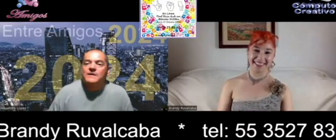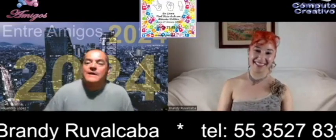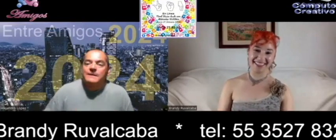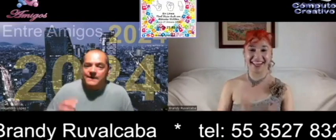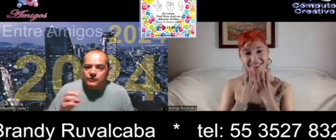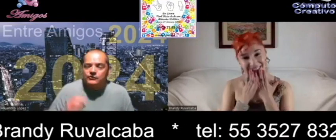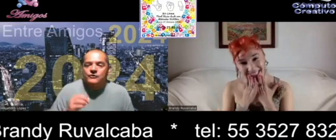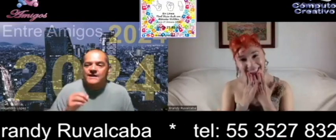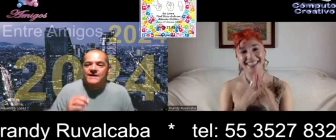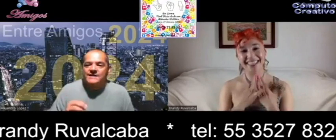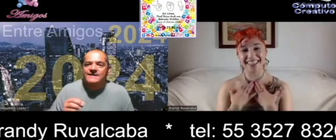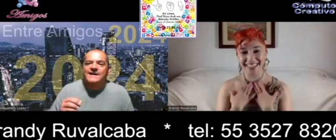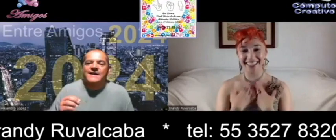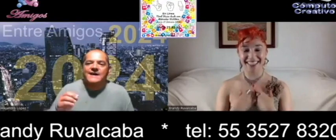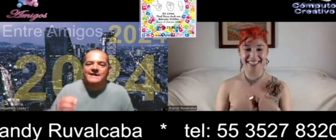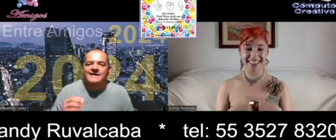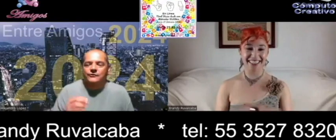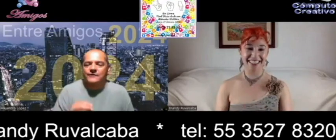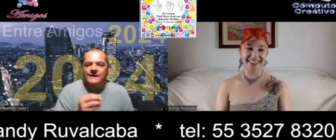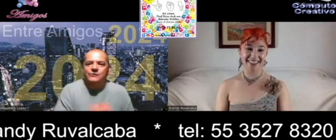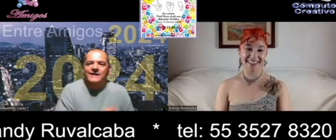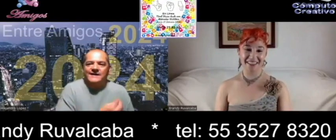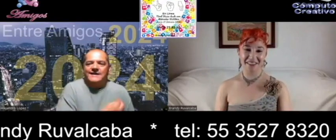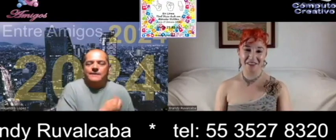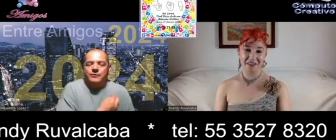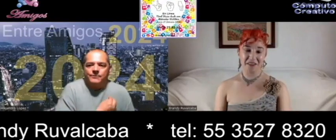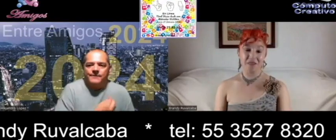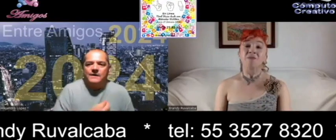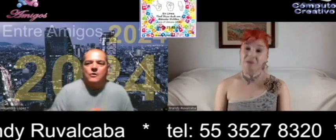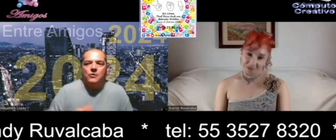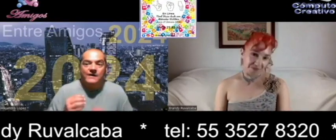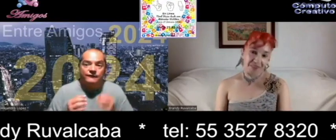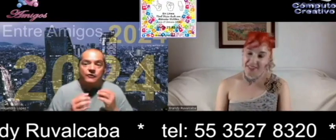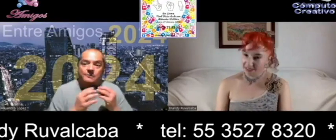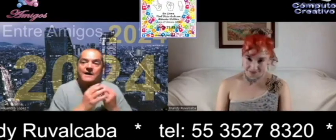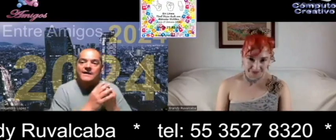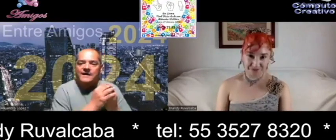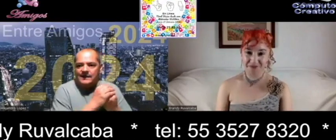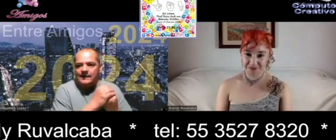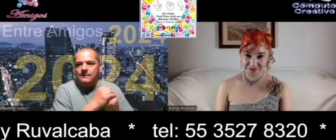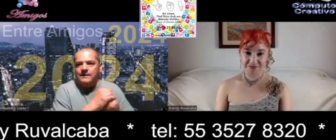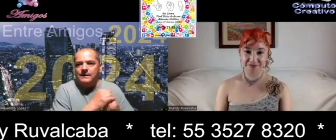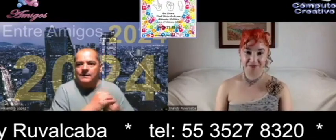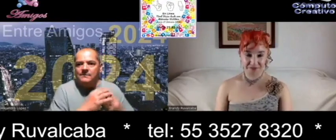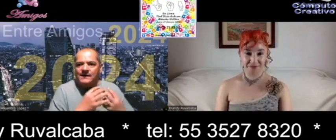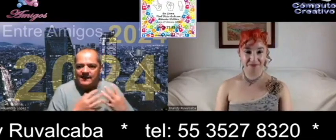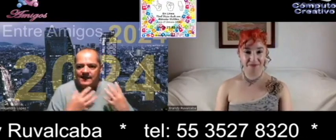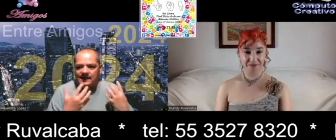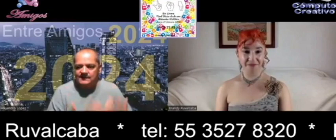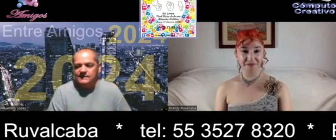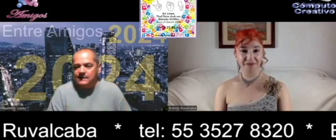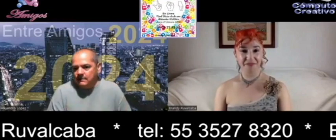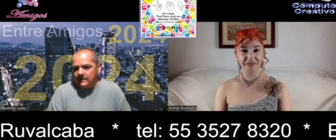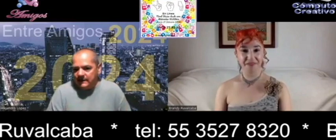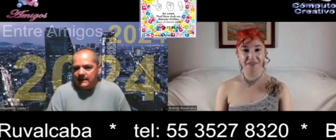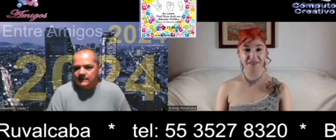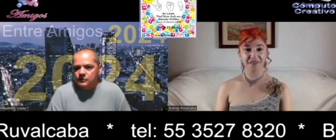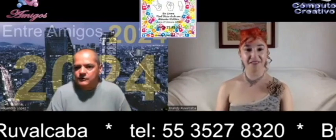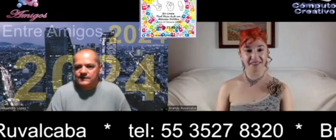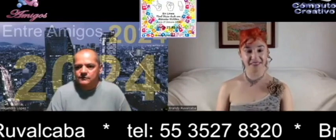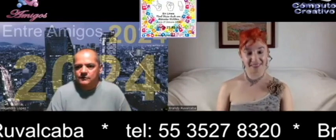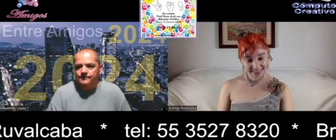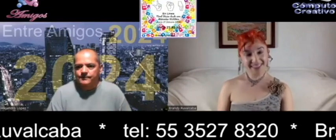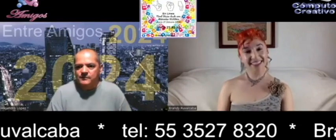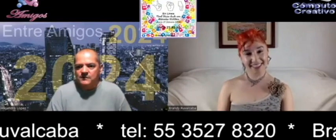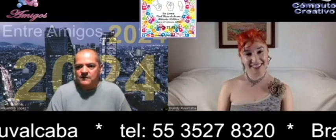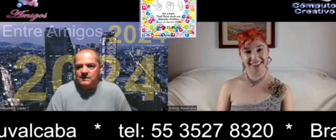¿no? Ay, Pero eso muchas no gracias. quiere decir que cada quien no tenga una energía propia o una forma de manejar las